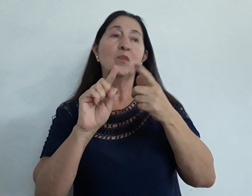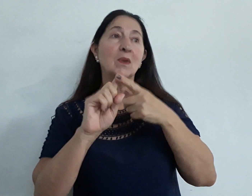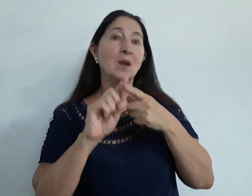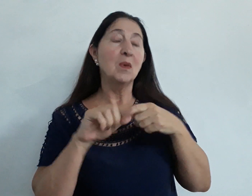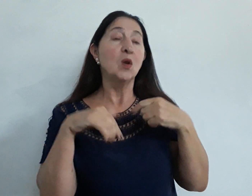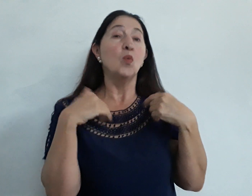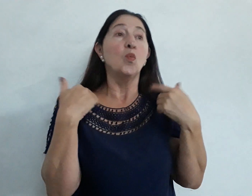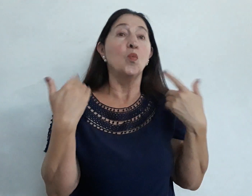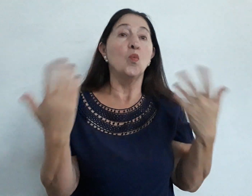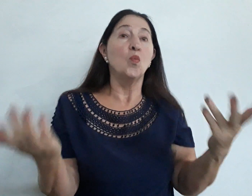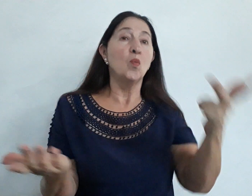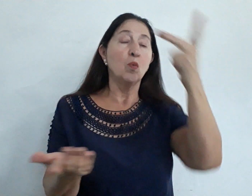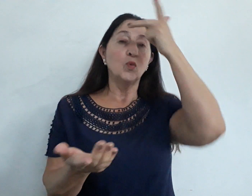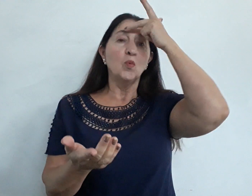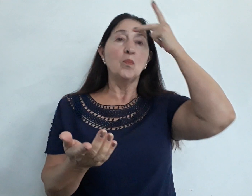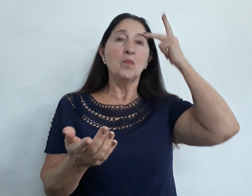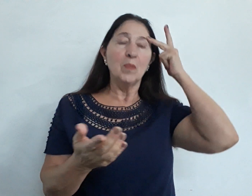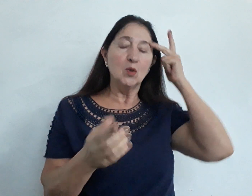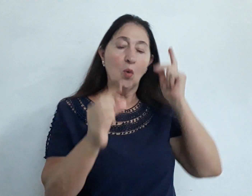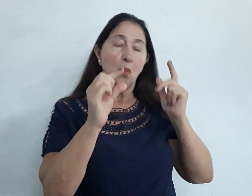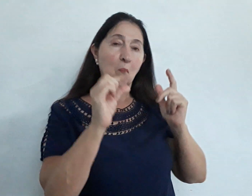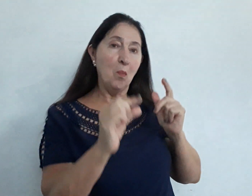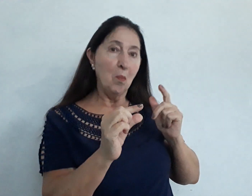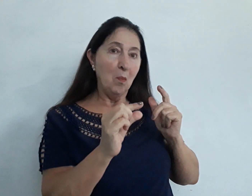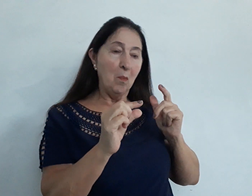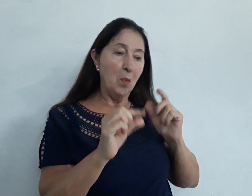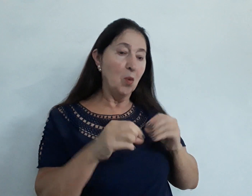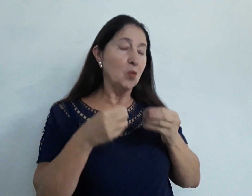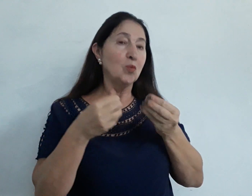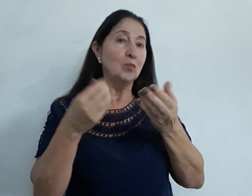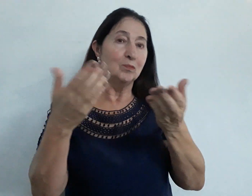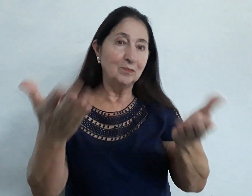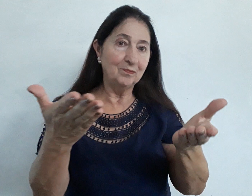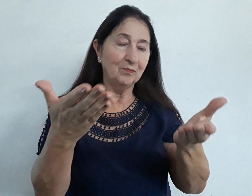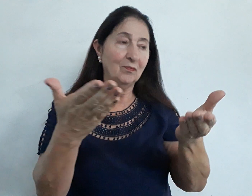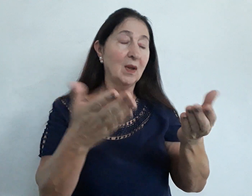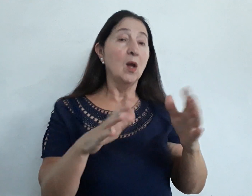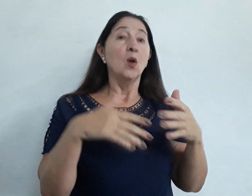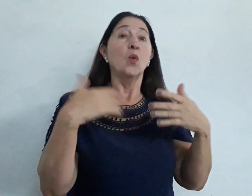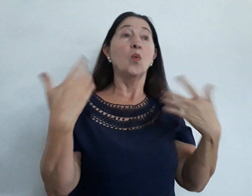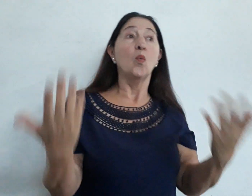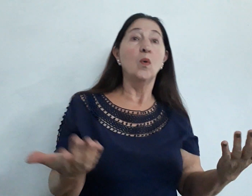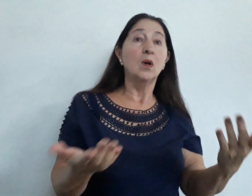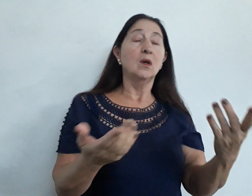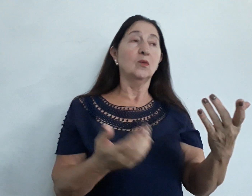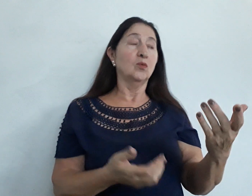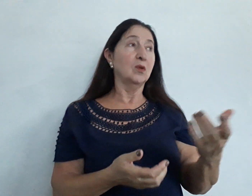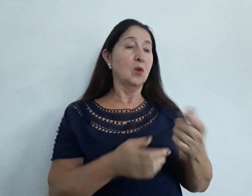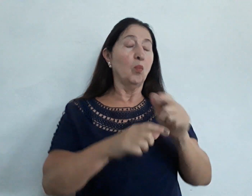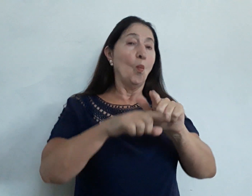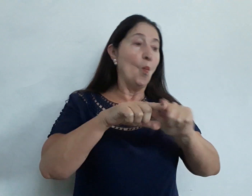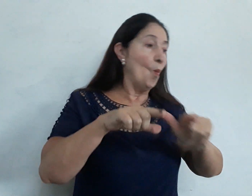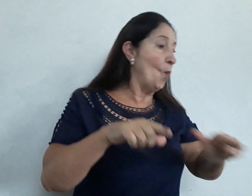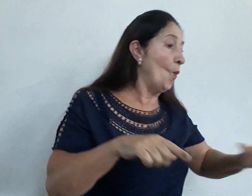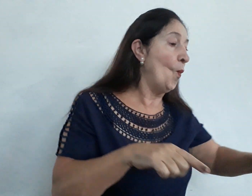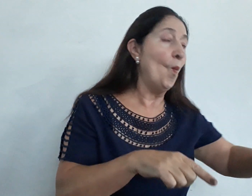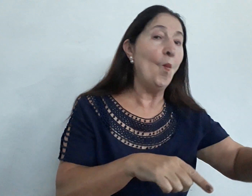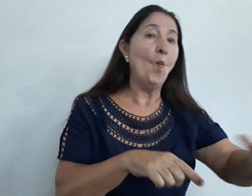do pouco que ele tem, mesmo nesse deserto da vida. Quando nós colocamos o que temos nas mãos do Senhor,